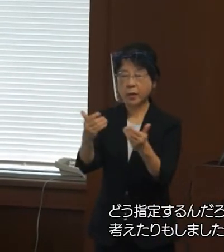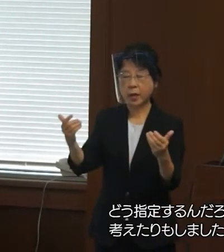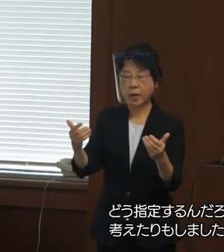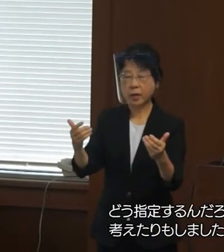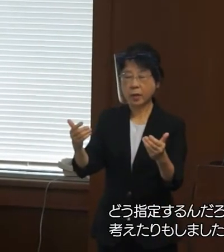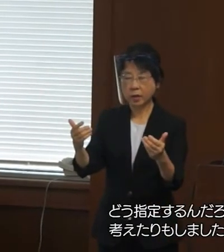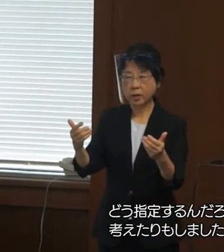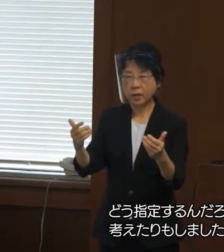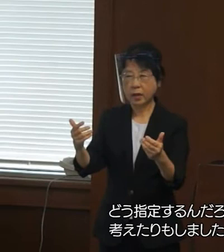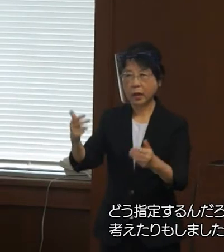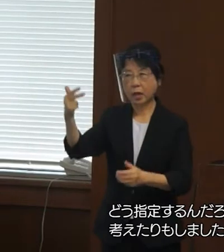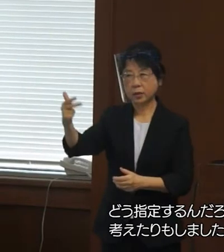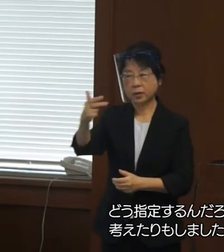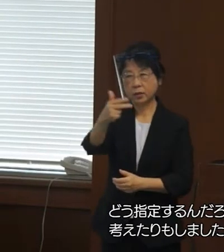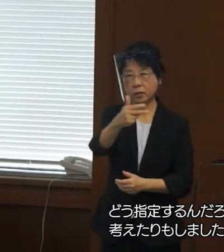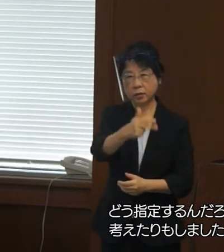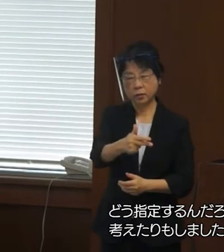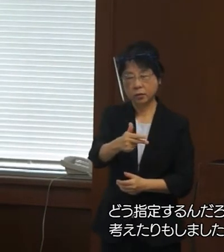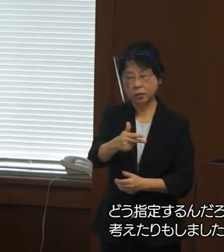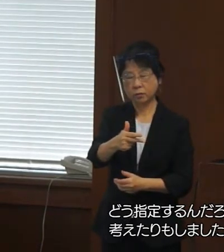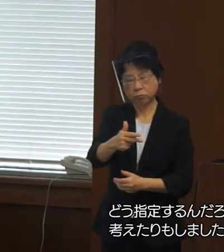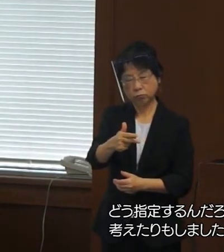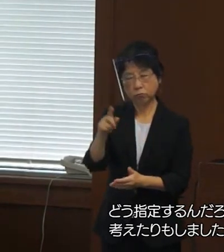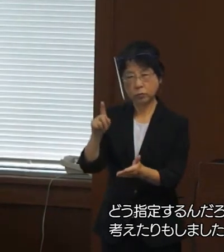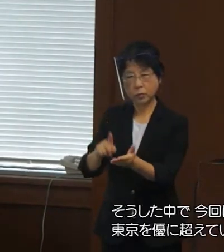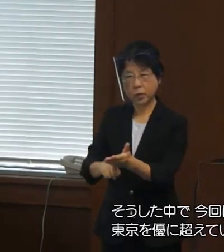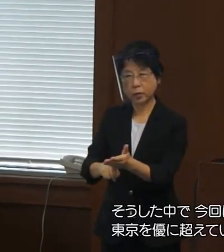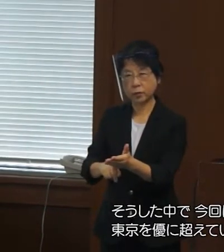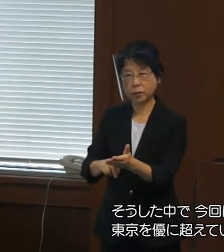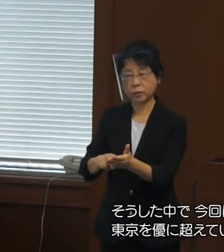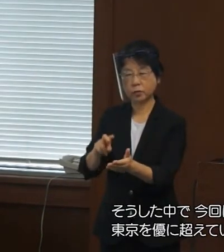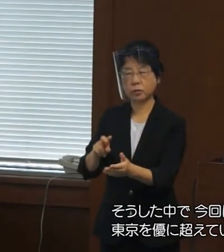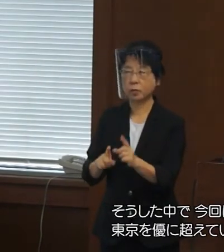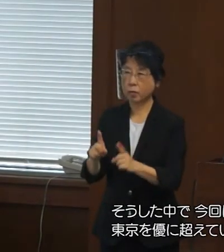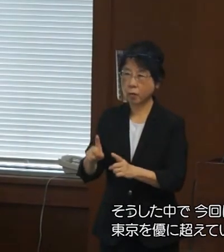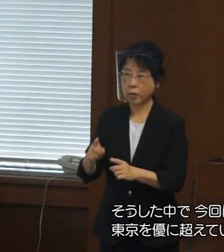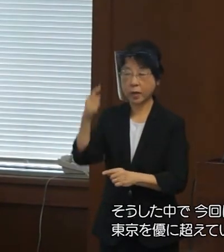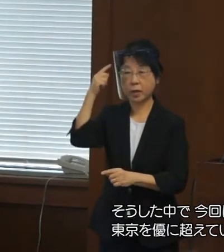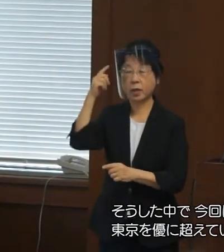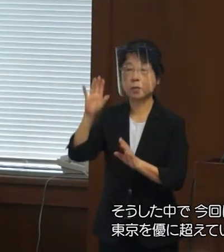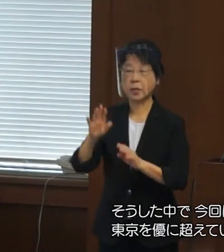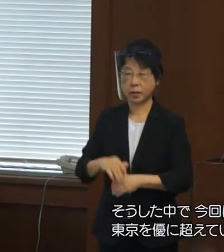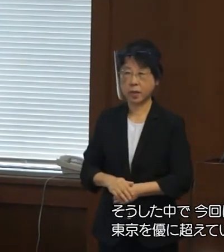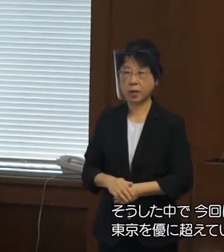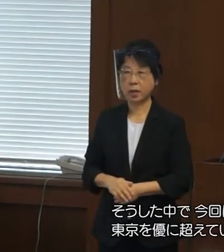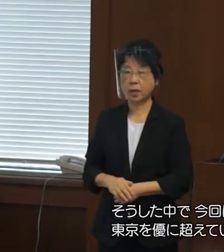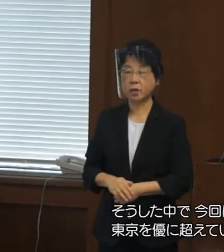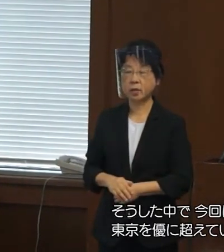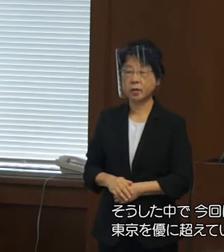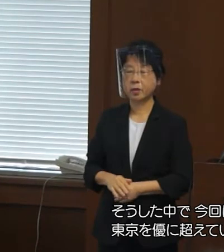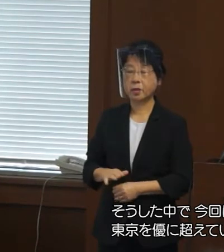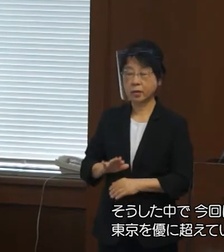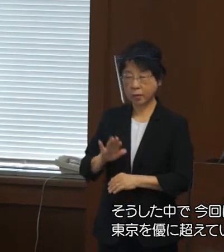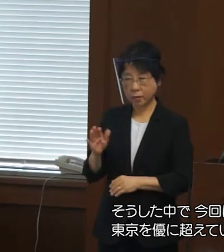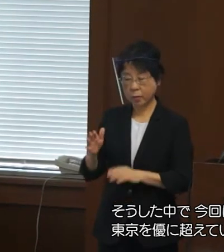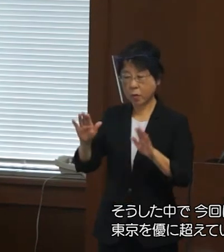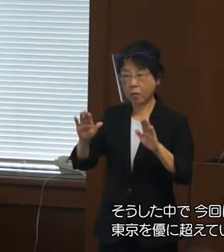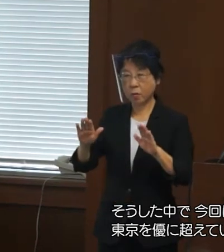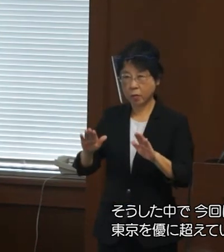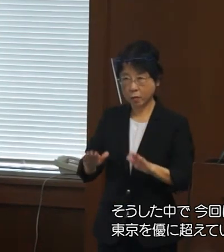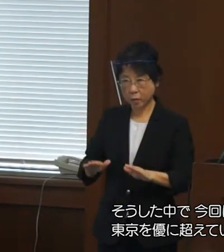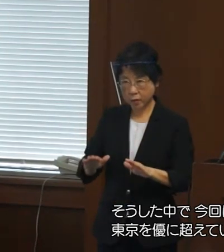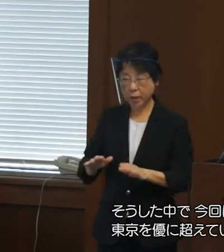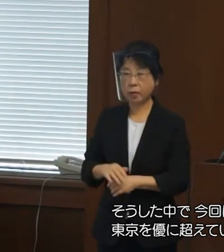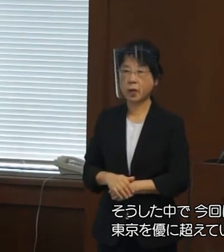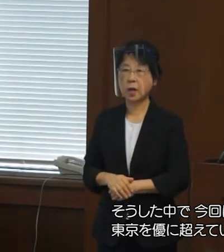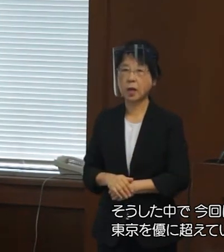っていうことも含めて考えたりもしました。そうした中で、今回はこの